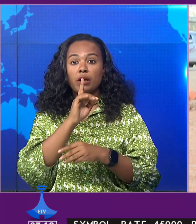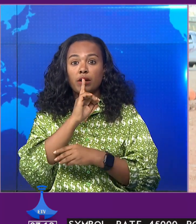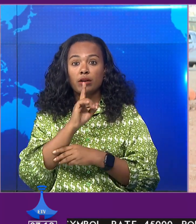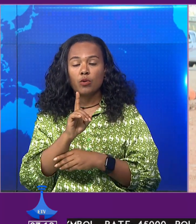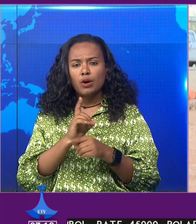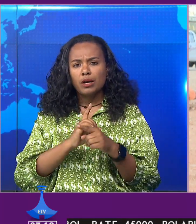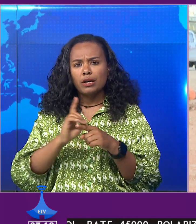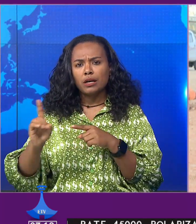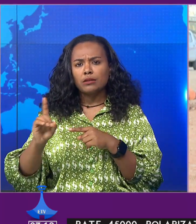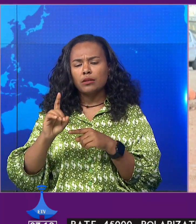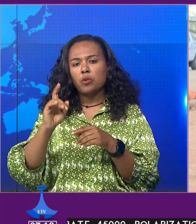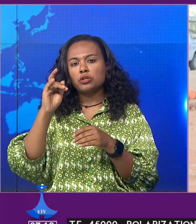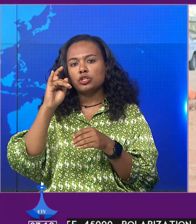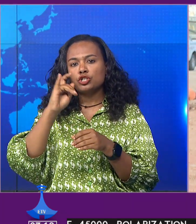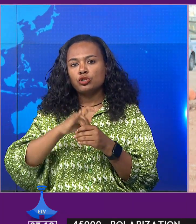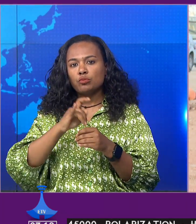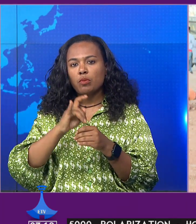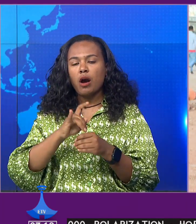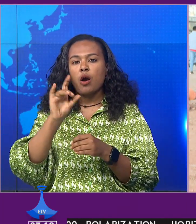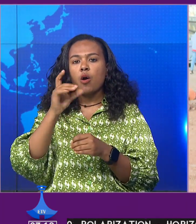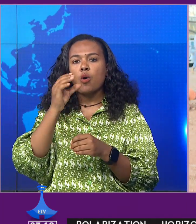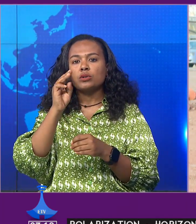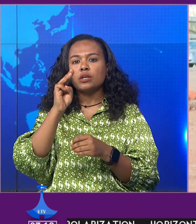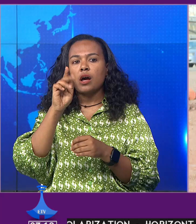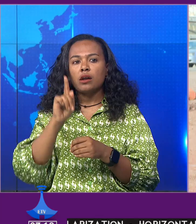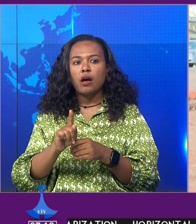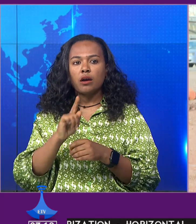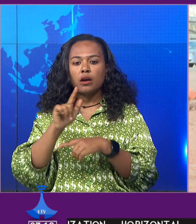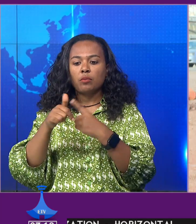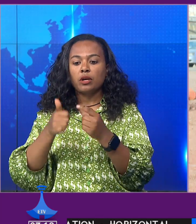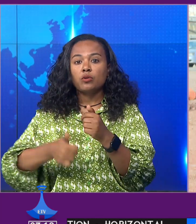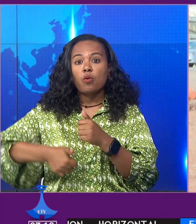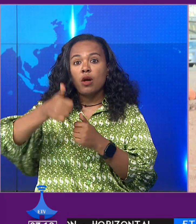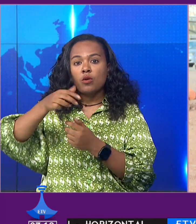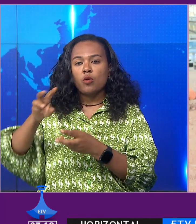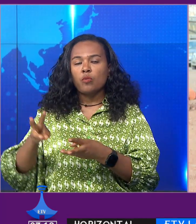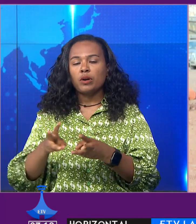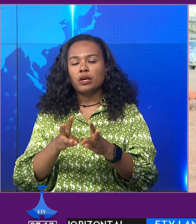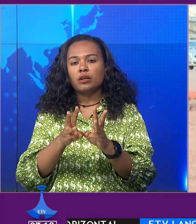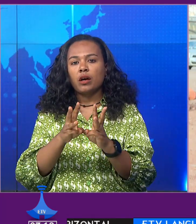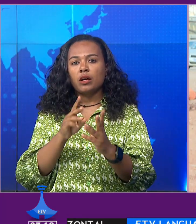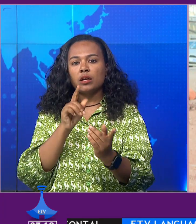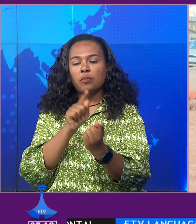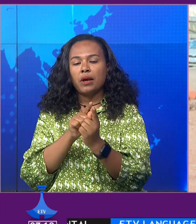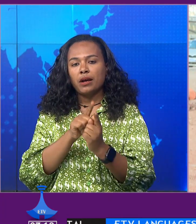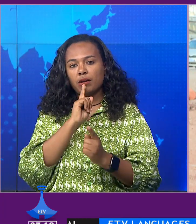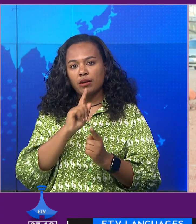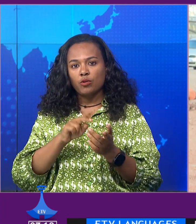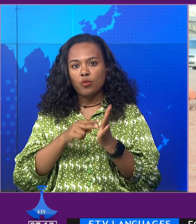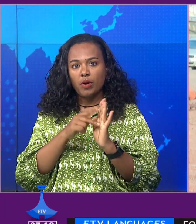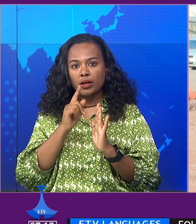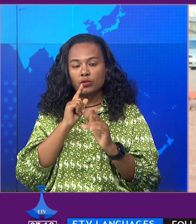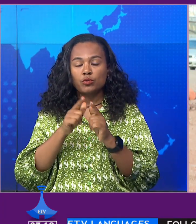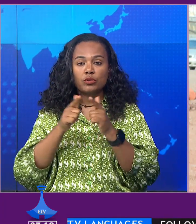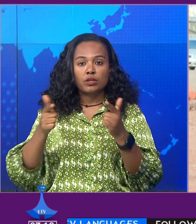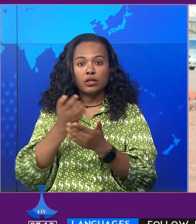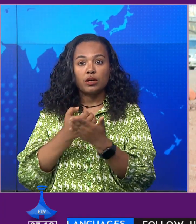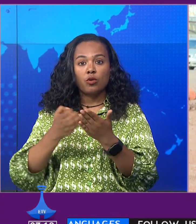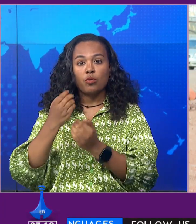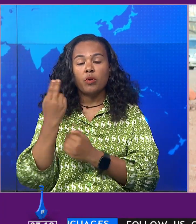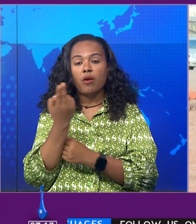ቀጥታ ወደ ጅማ ወደ ሆሳና ከሚሄደው መንገድ ዋናው መንገድ ጋራ የሚያገናኝ ነው ማለት ነው። ትልቅ ኢኮኖሚያዊ